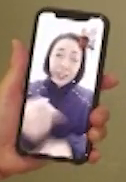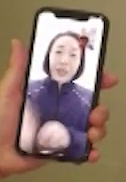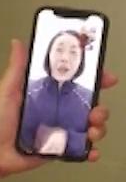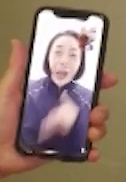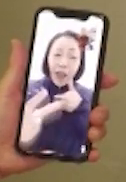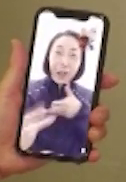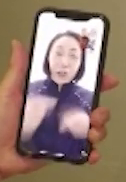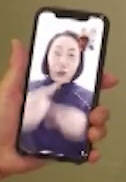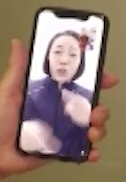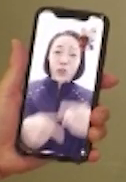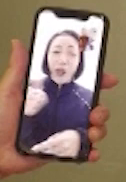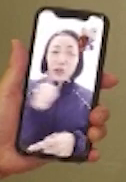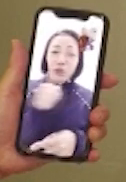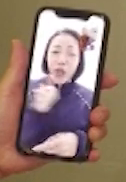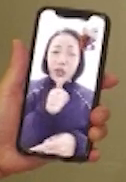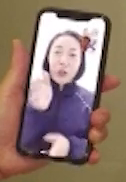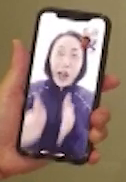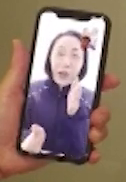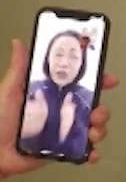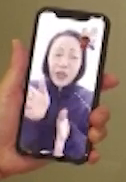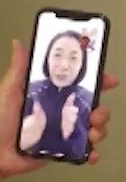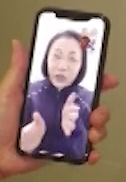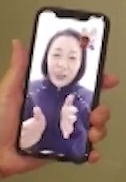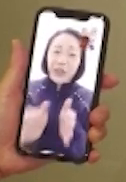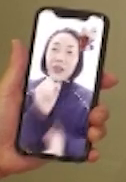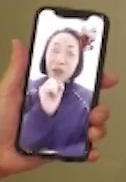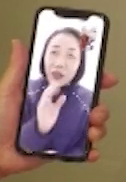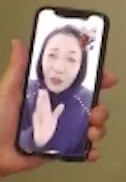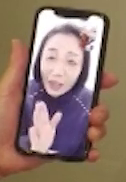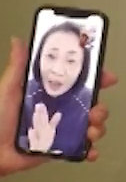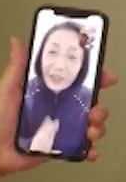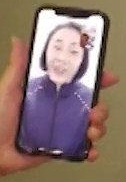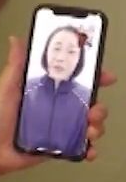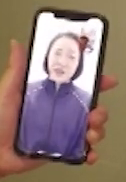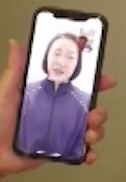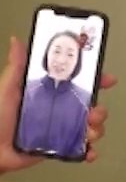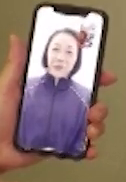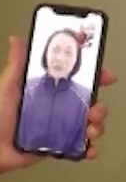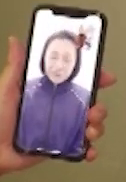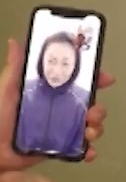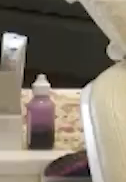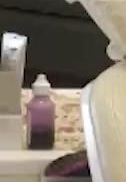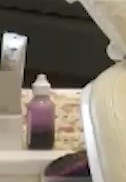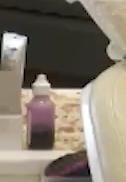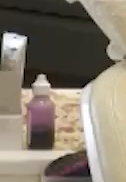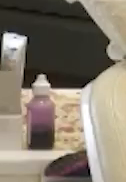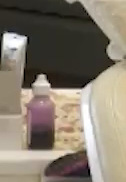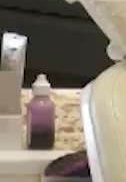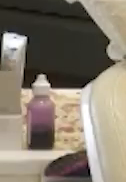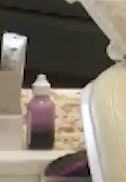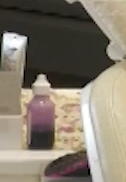平方市遠隔手話通訳サービスです。よろしくお願いいたします。